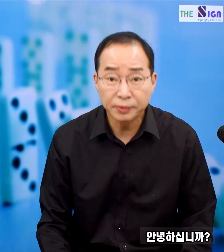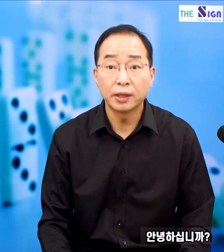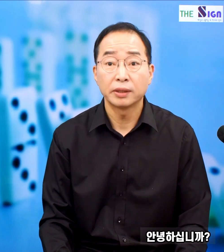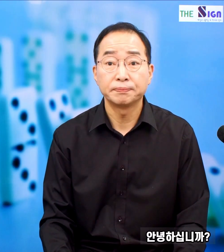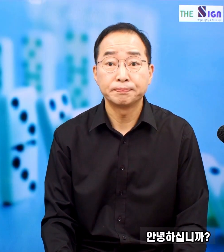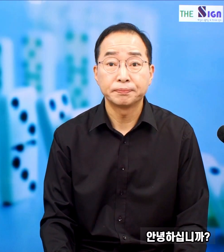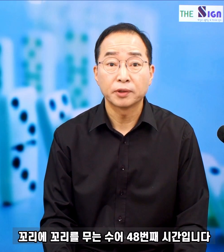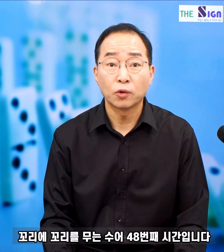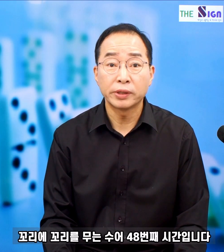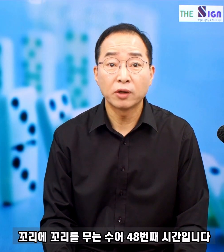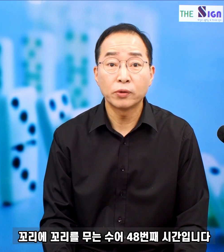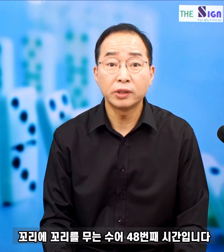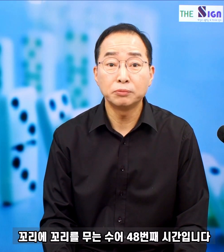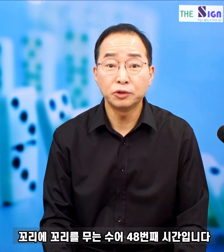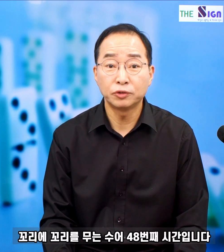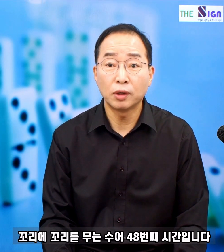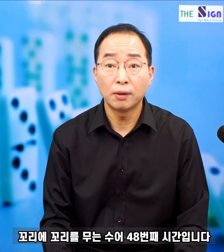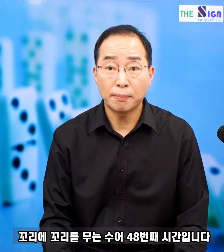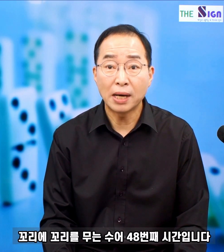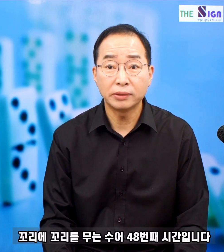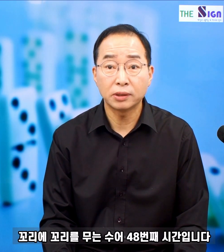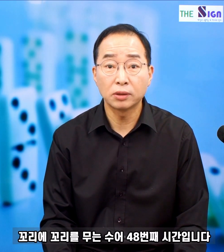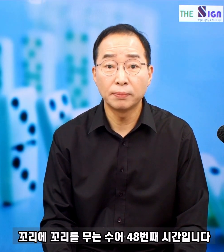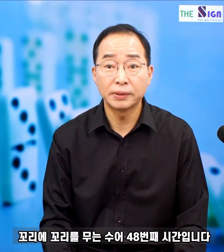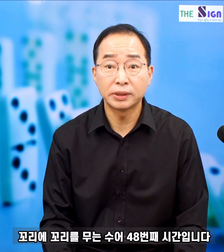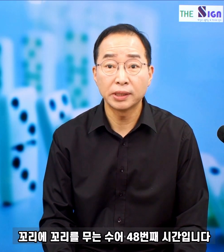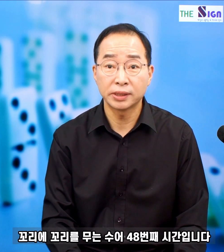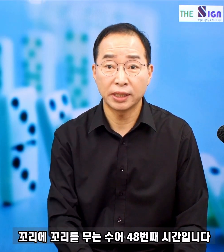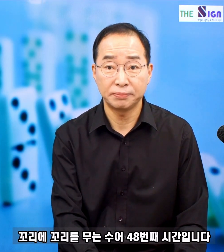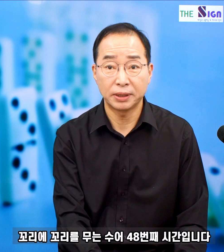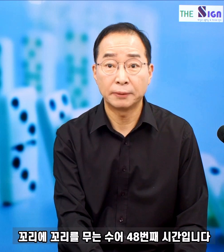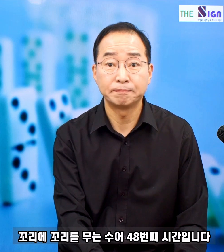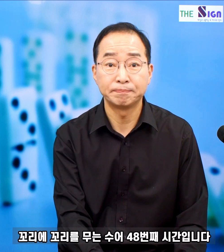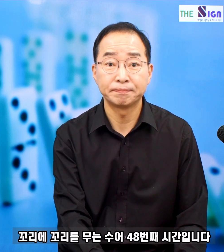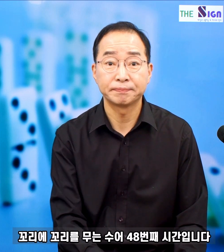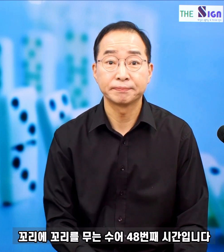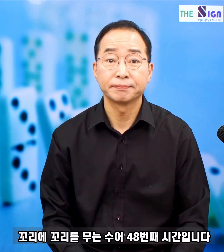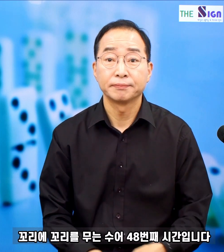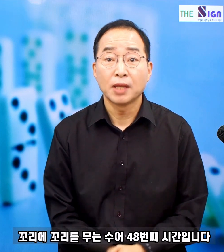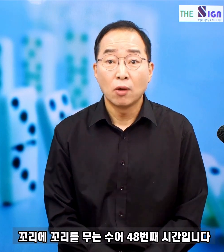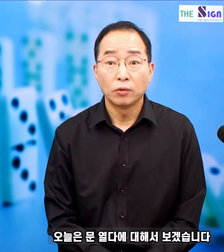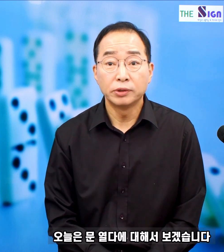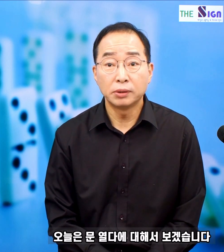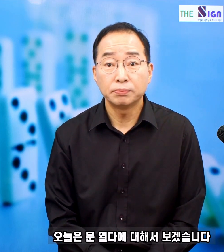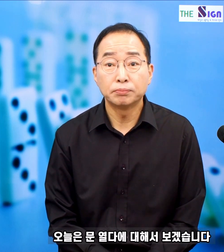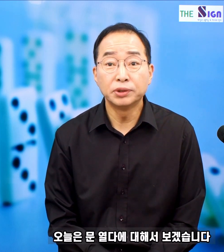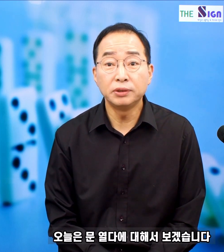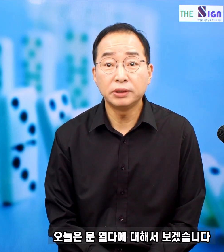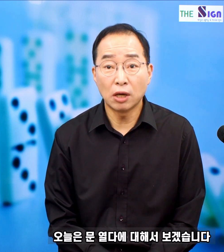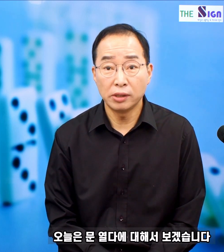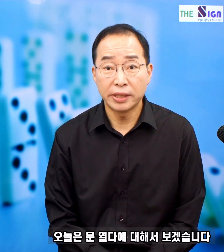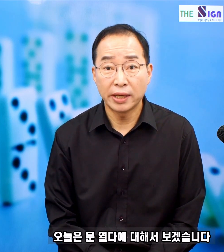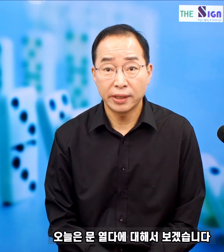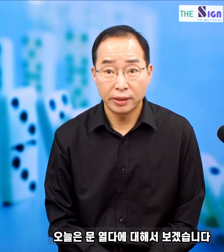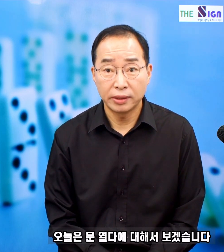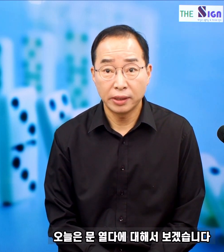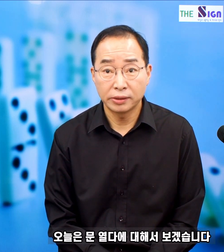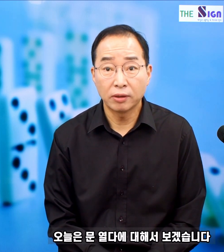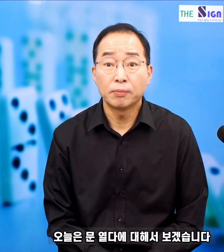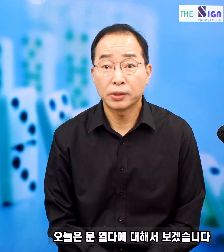안녕하십니까. 꼬리에 꼬리를 무는 수어 48번째 시간입니다. 오늘은 문 열다에 대해서